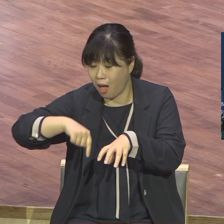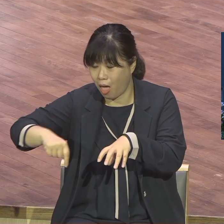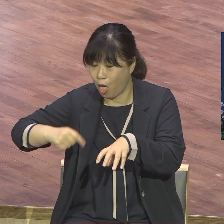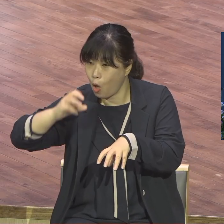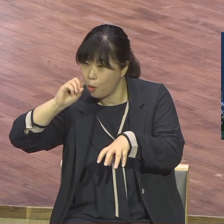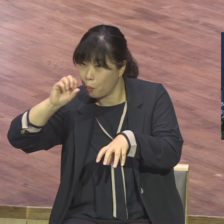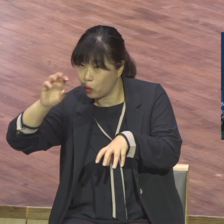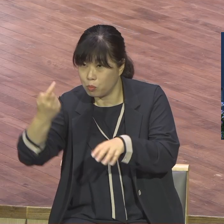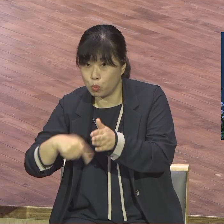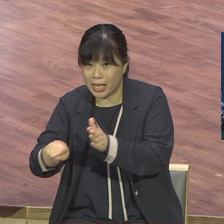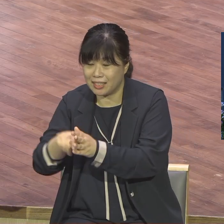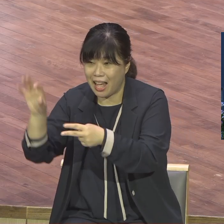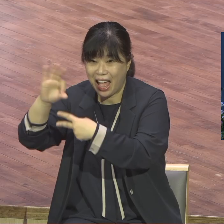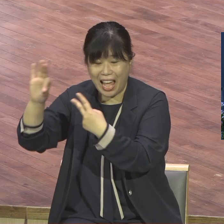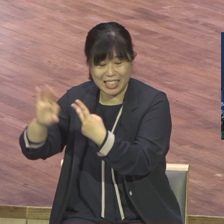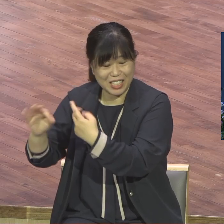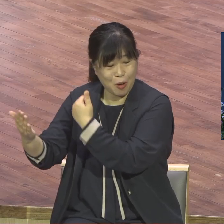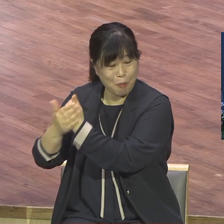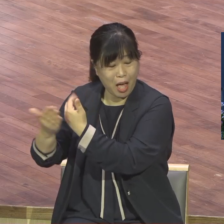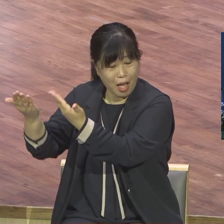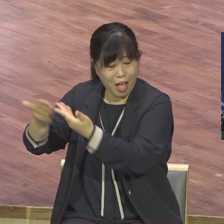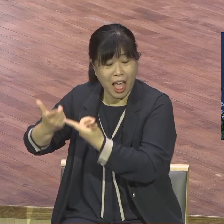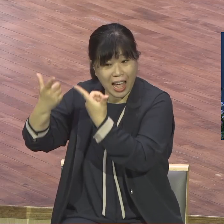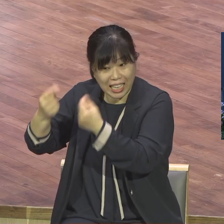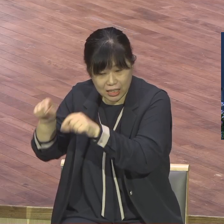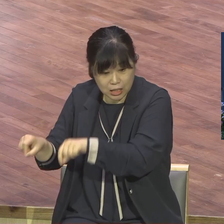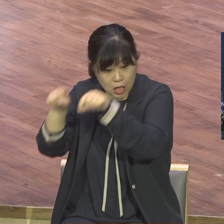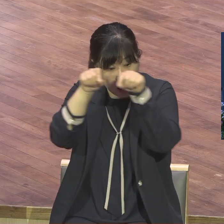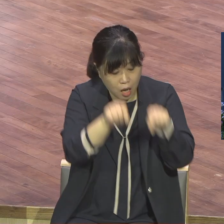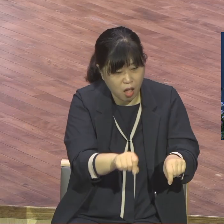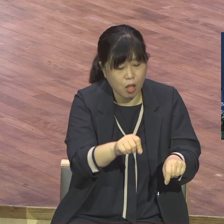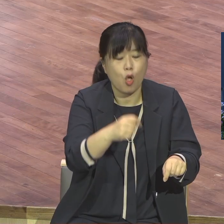서편, 이 선교 플랫폼 역할을 좀 감당해 달라.